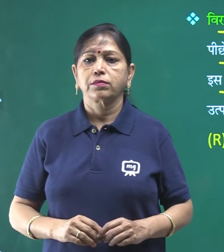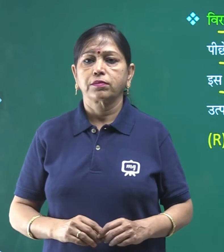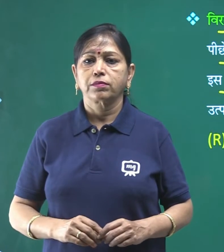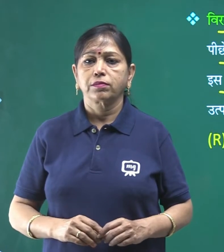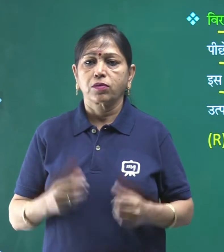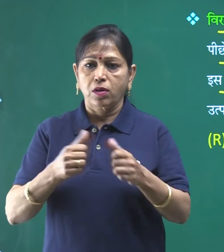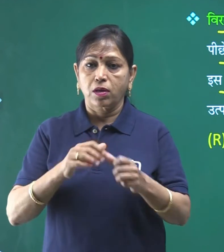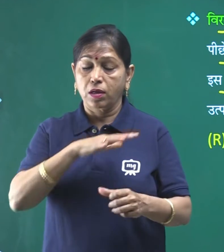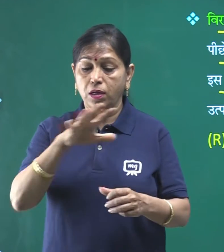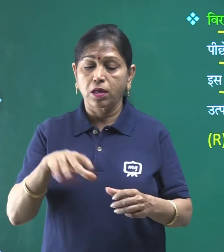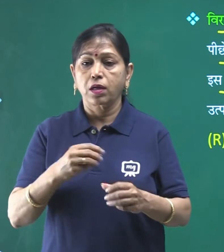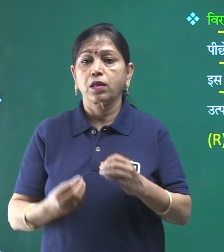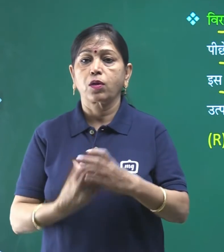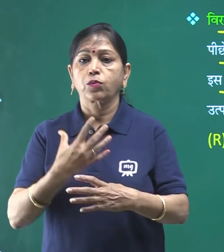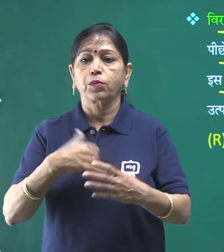क्षेत्र उत्पन्न होता है।